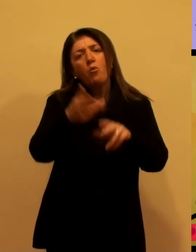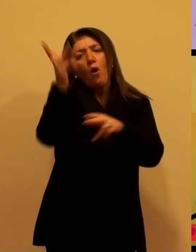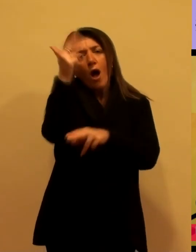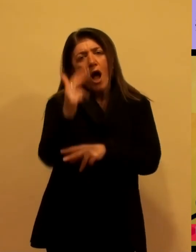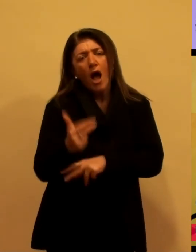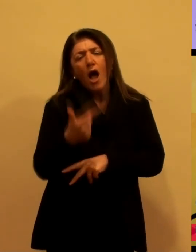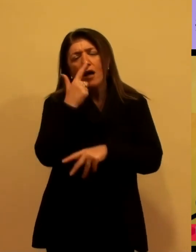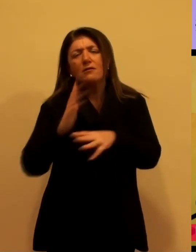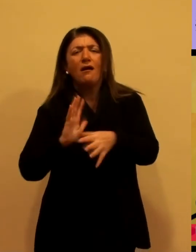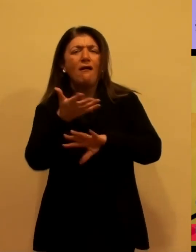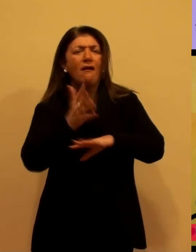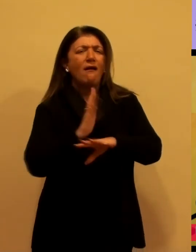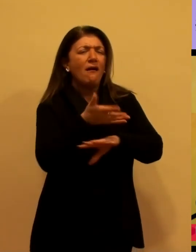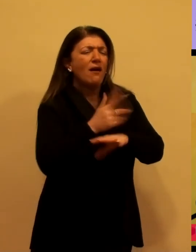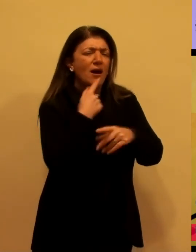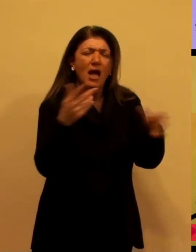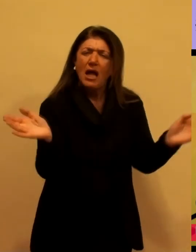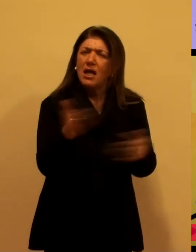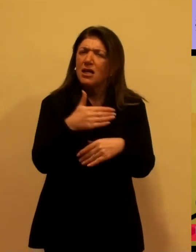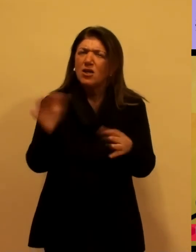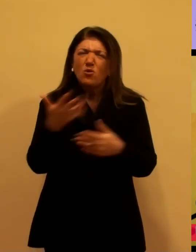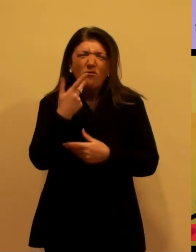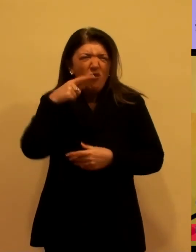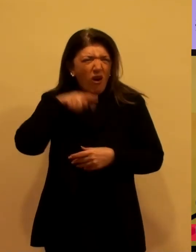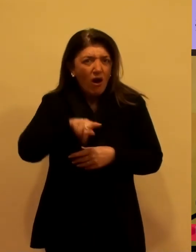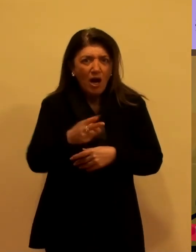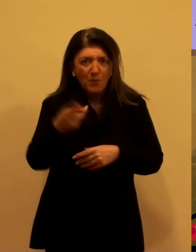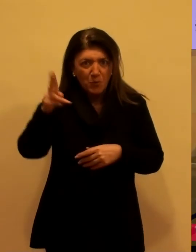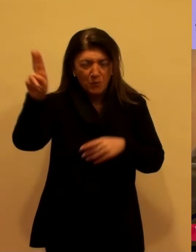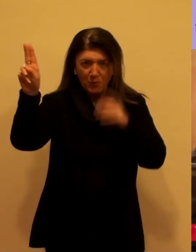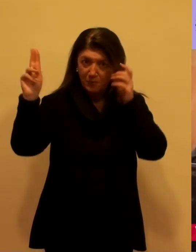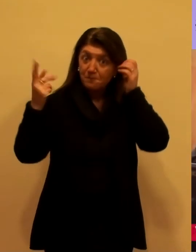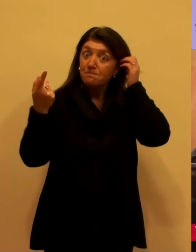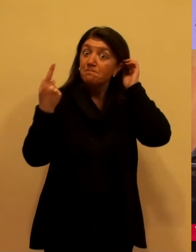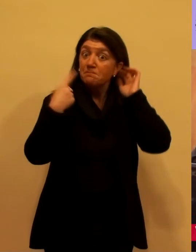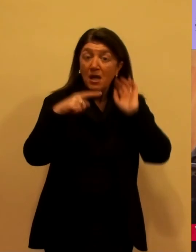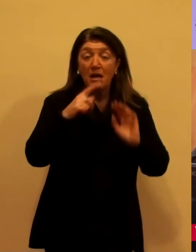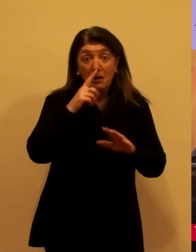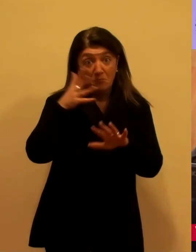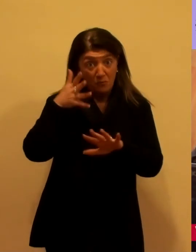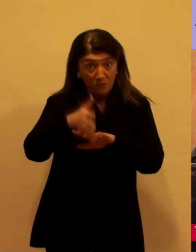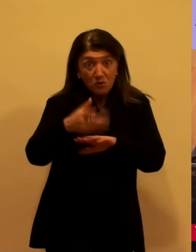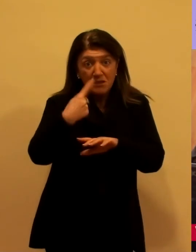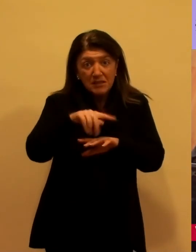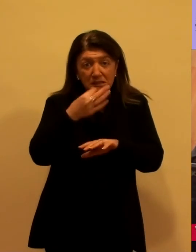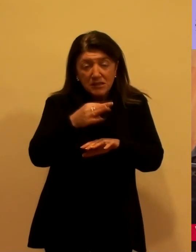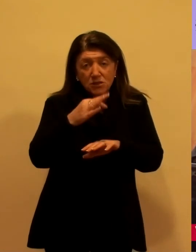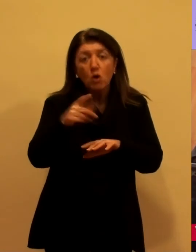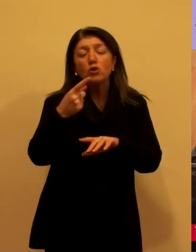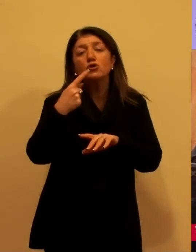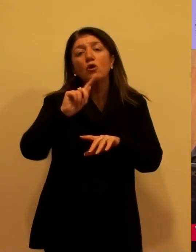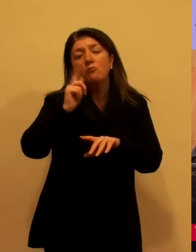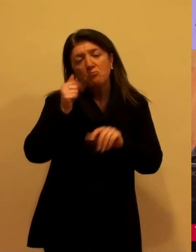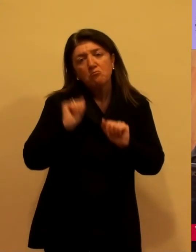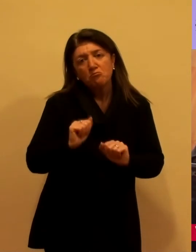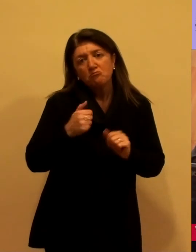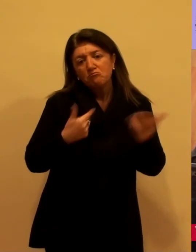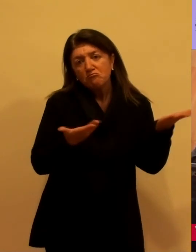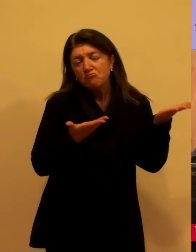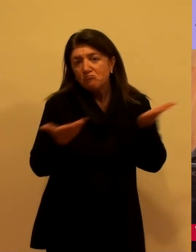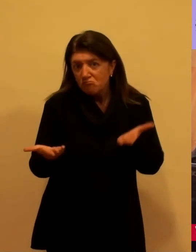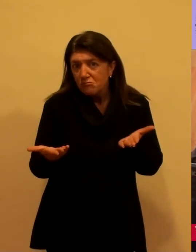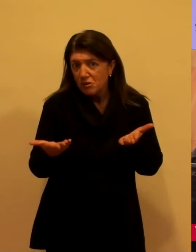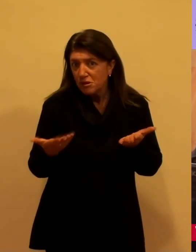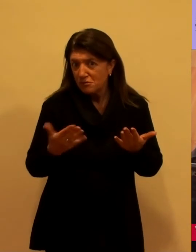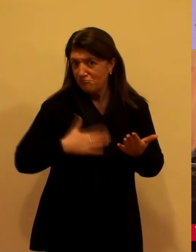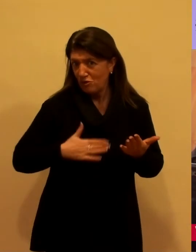fruibile a chiunque desideri saperne di più. Per approfondire il discorso ed educarci a riguardo, abbiamo il piacere oggi